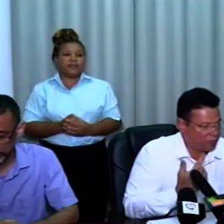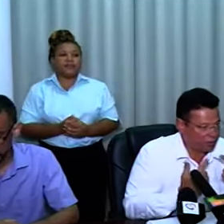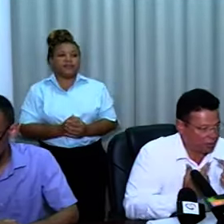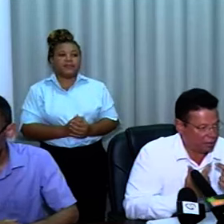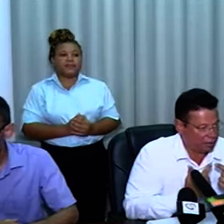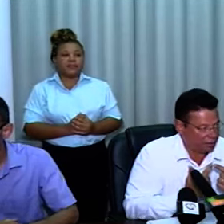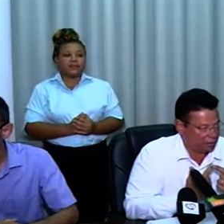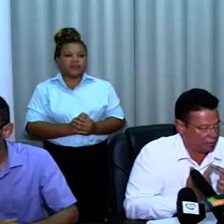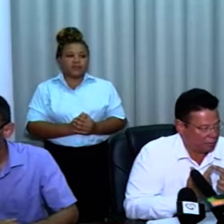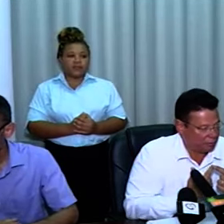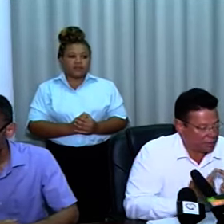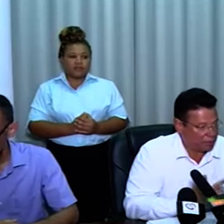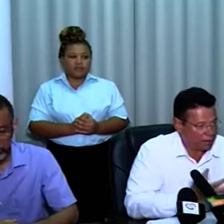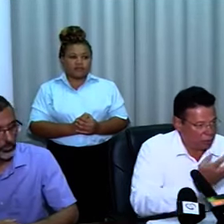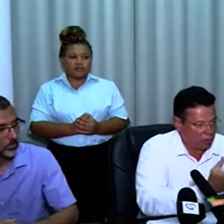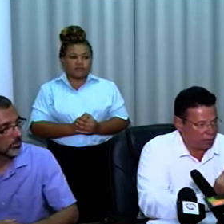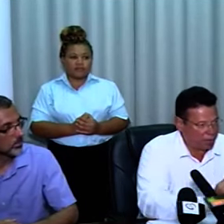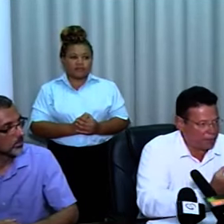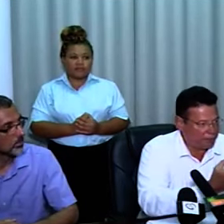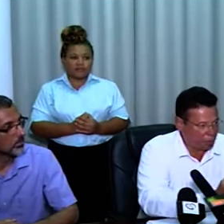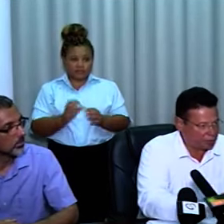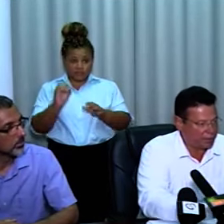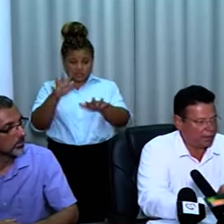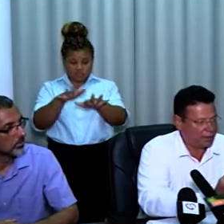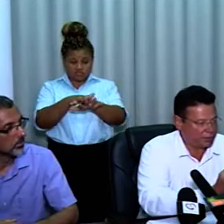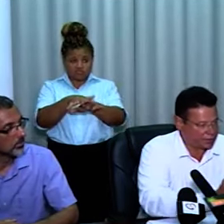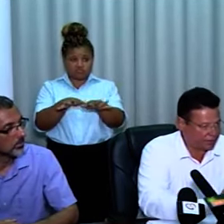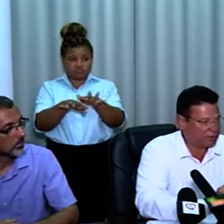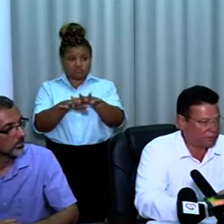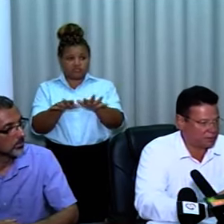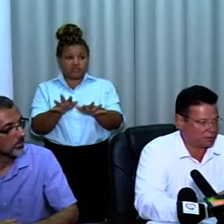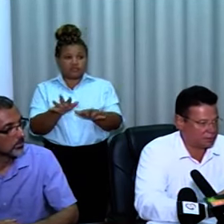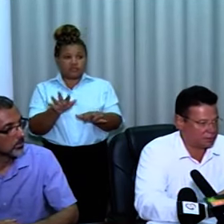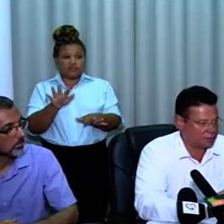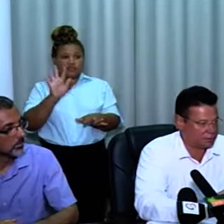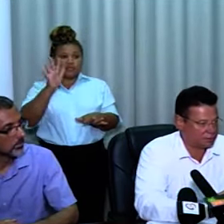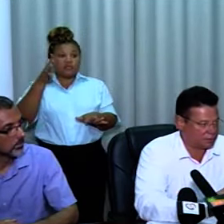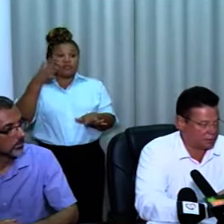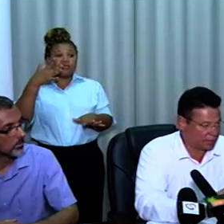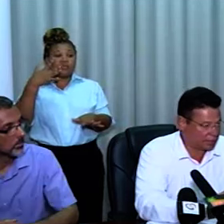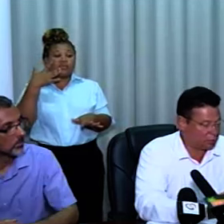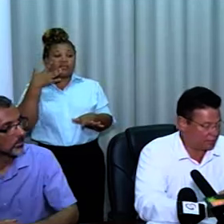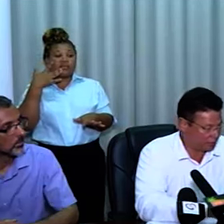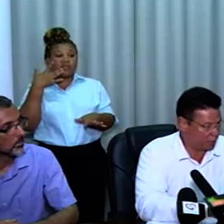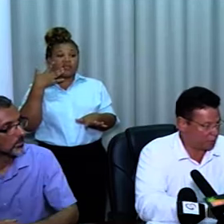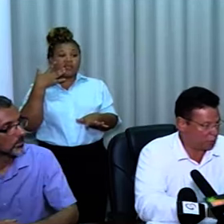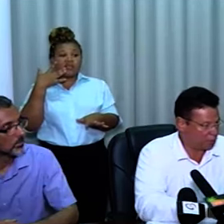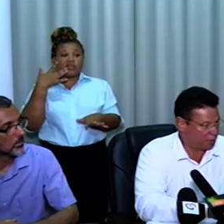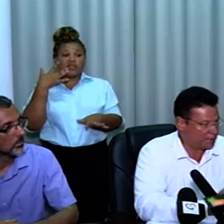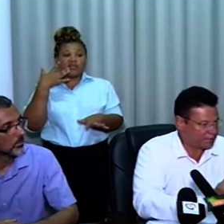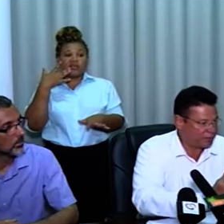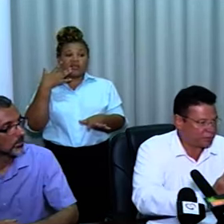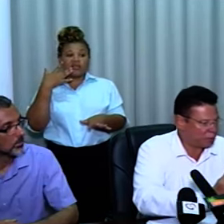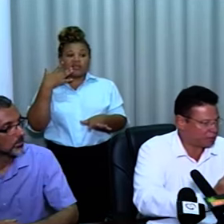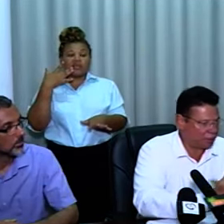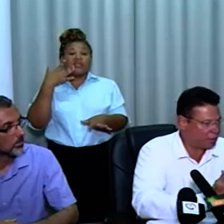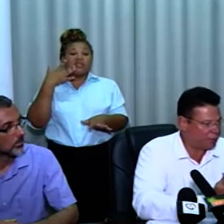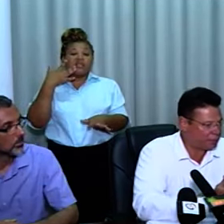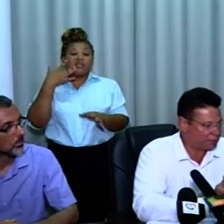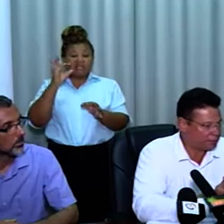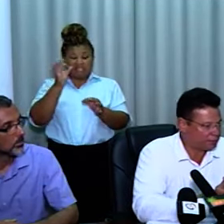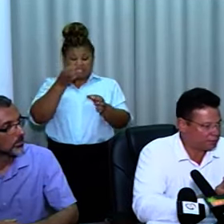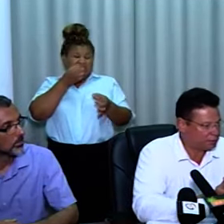ou figure, mais c'est moi ou l'on est il porte sa virus. Ça qui dit mon devait bien comprendre, sa virus pas pour entrer dans ou